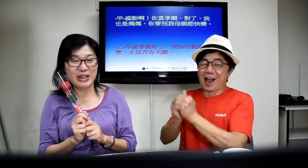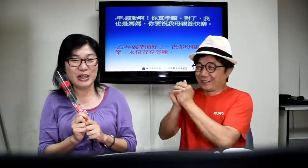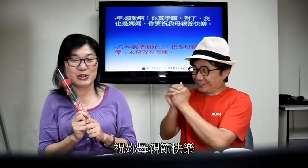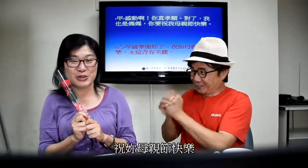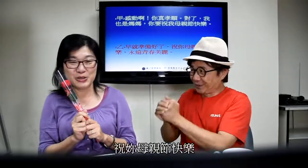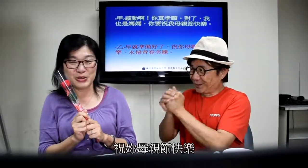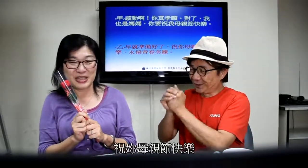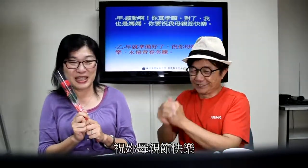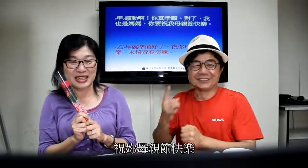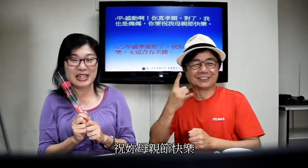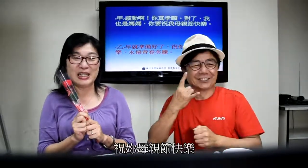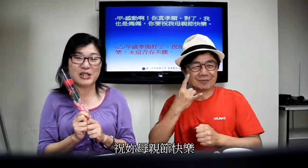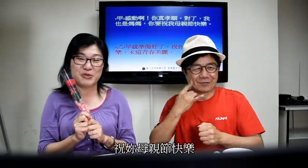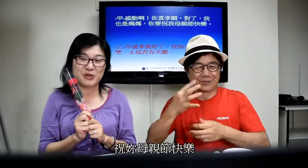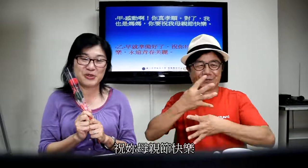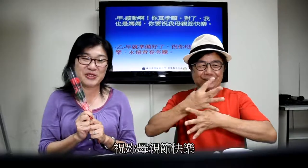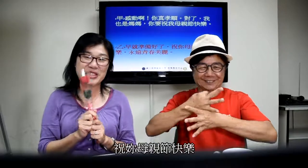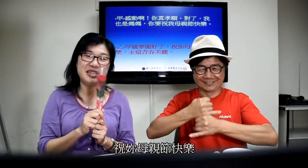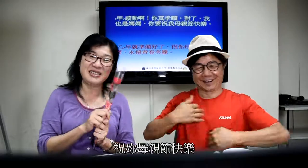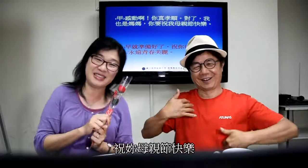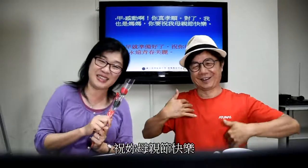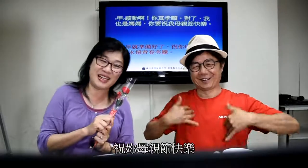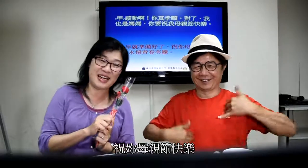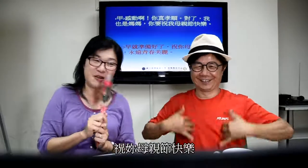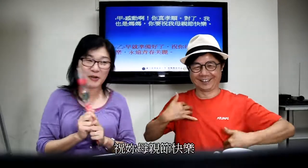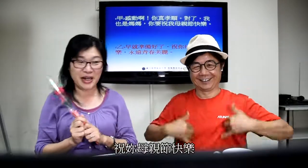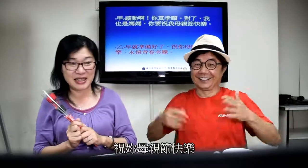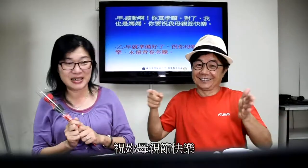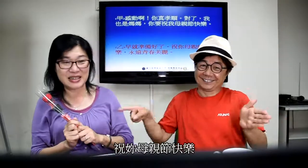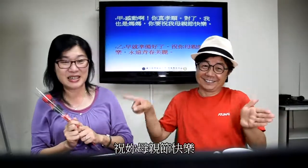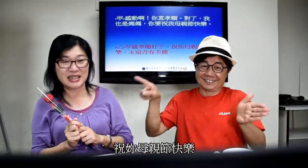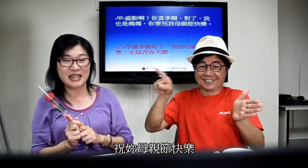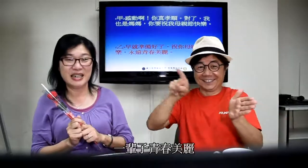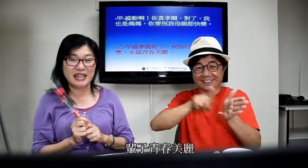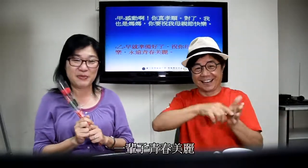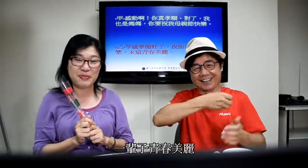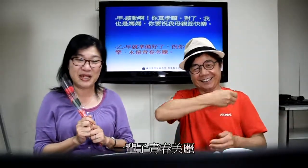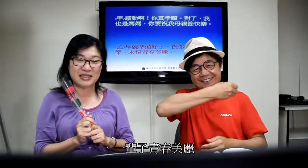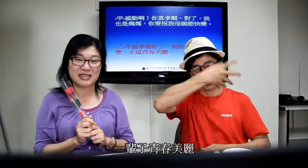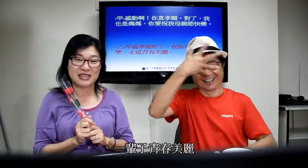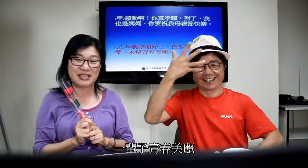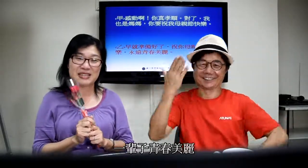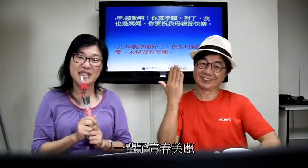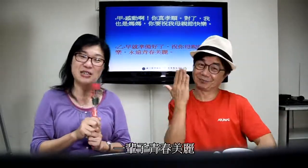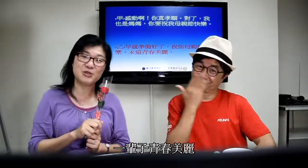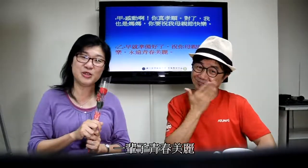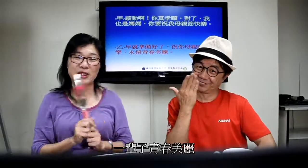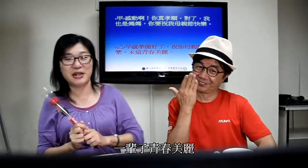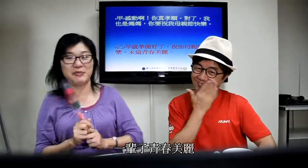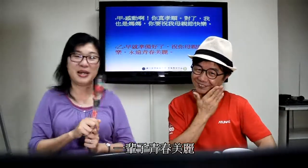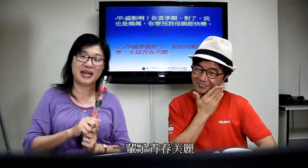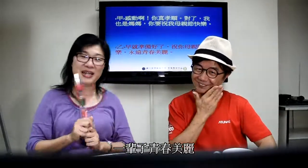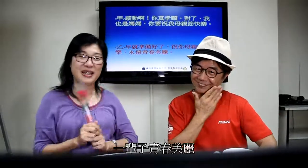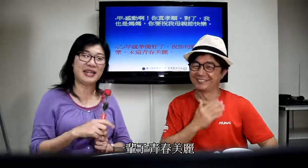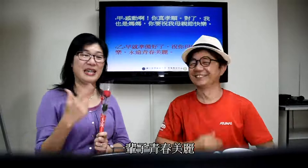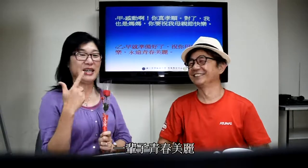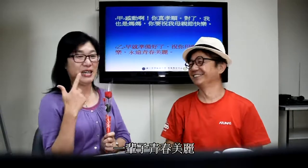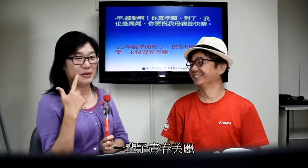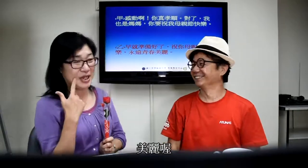祝你母亲节快乐，一辈子青春美丽，美丽哦，